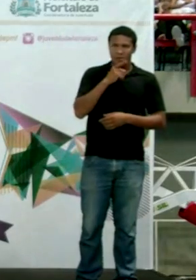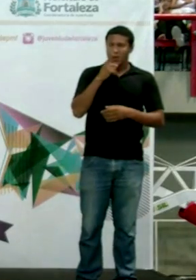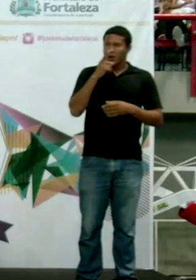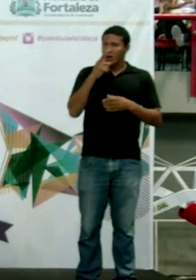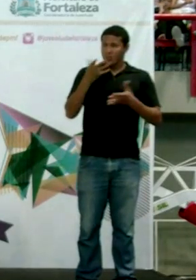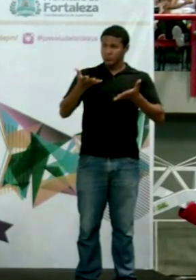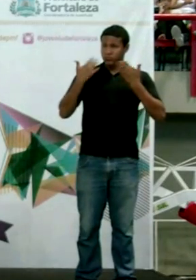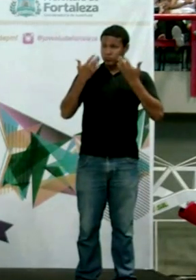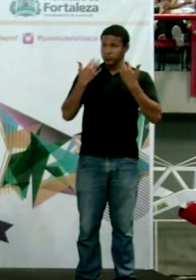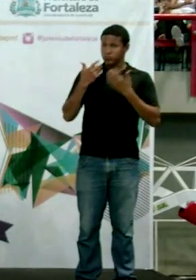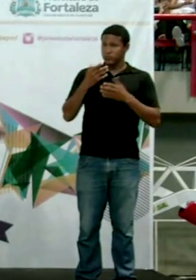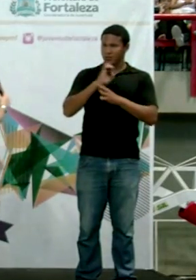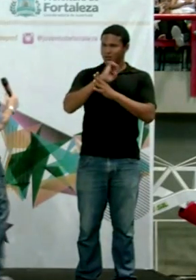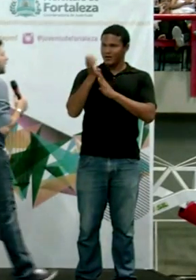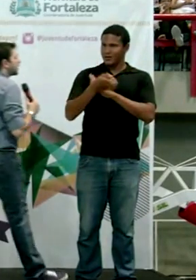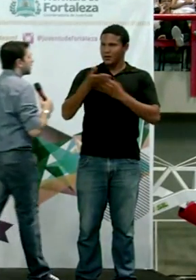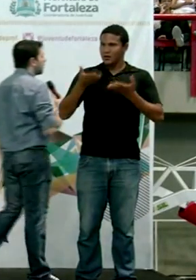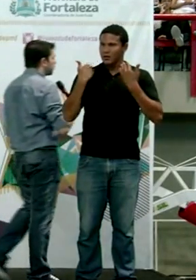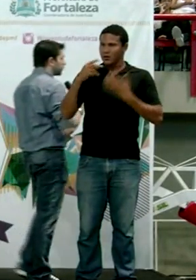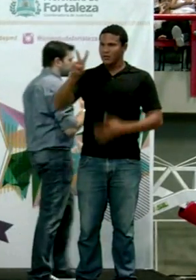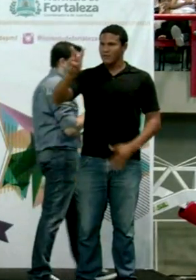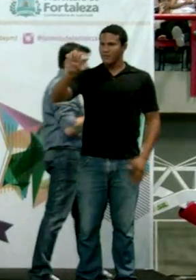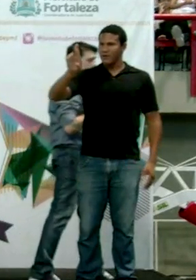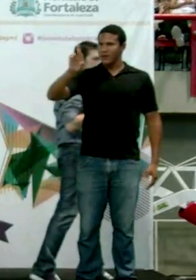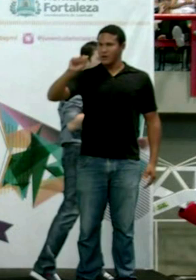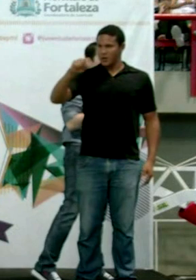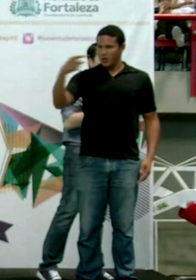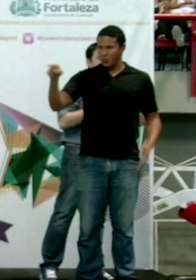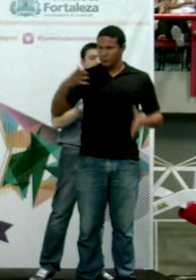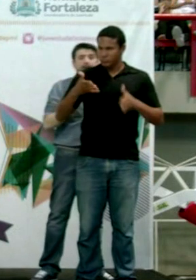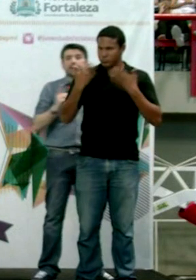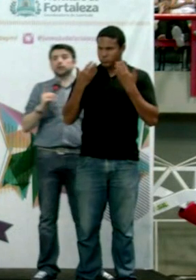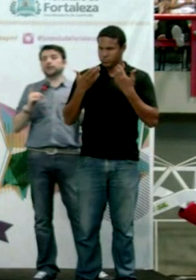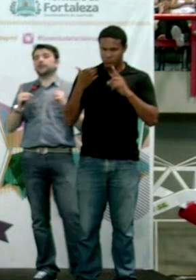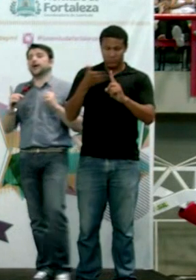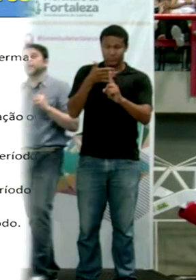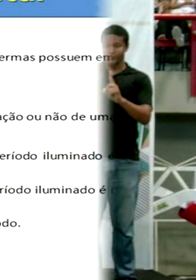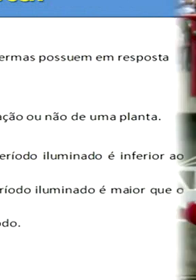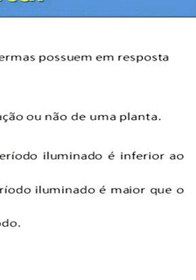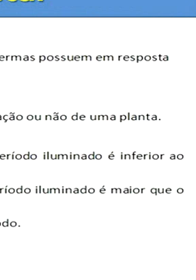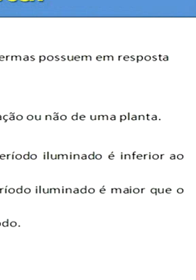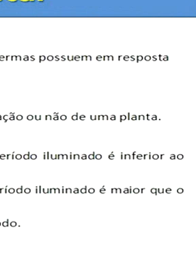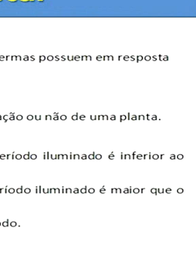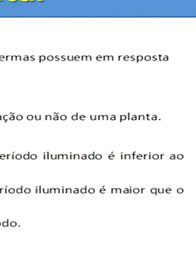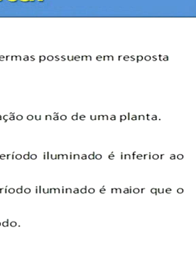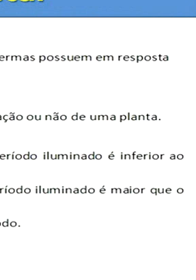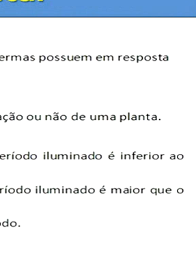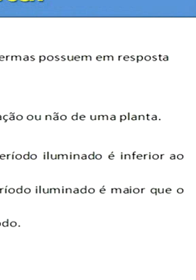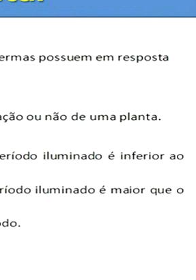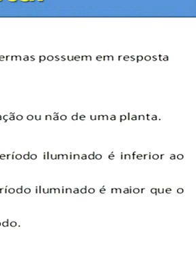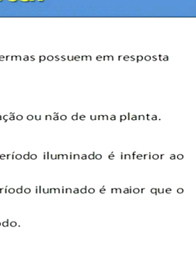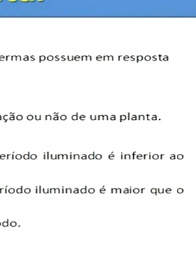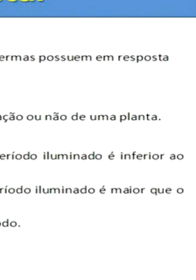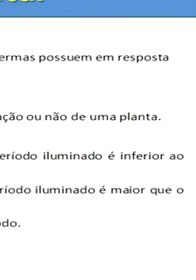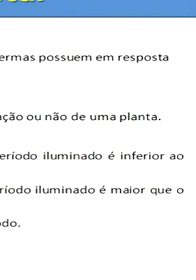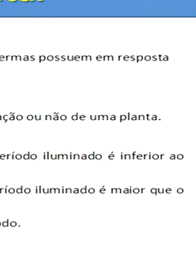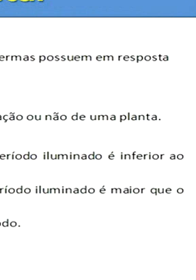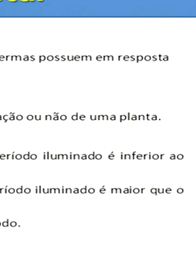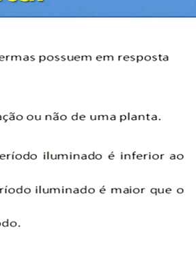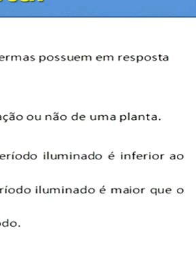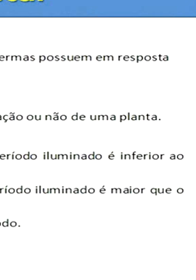longo. No verão, os dias são mais longos. E no inverno, os dias são